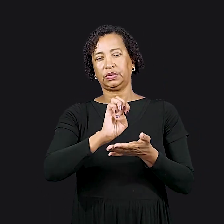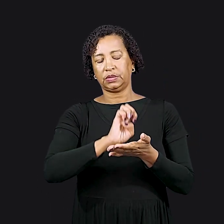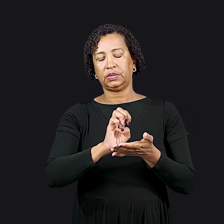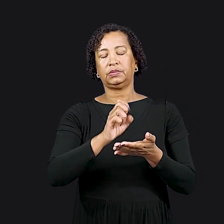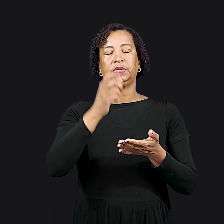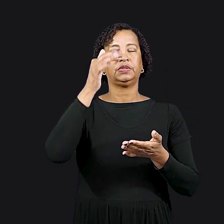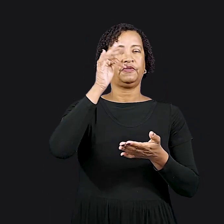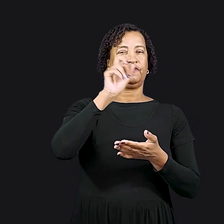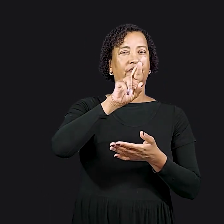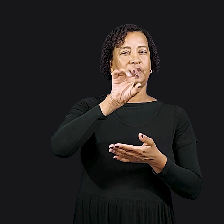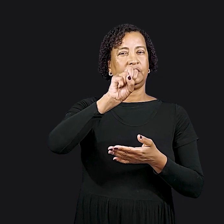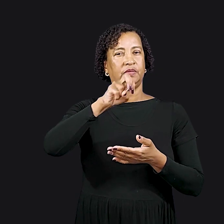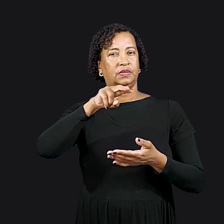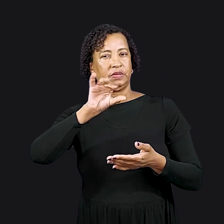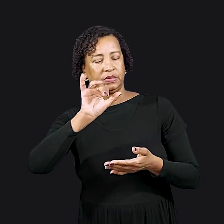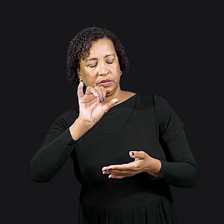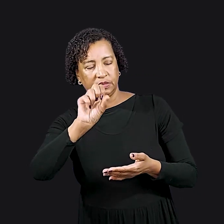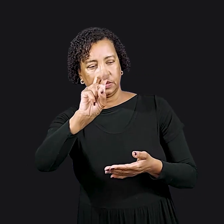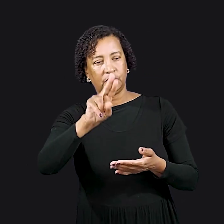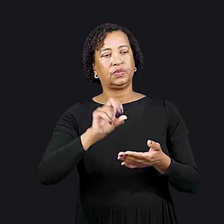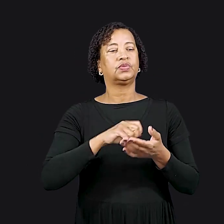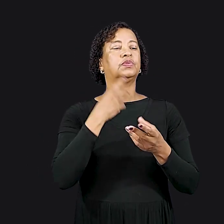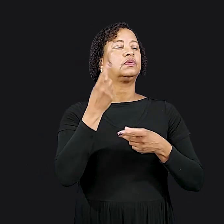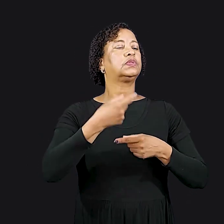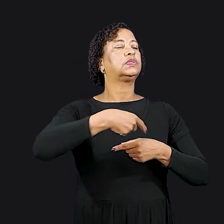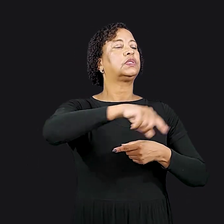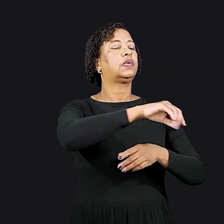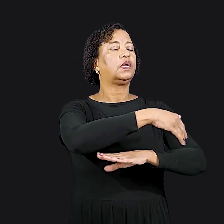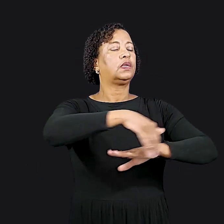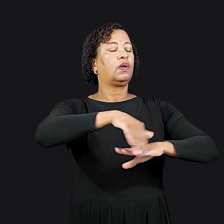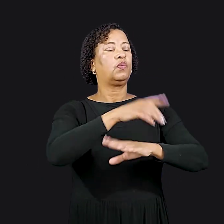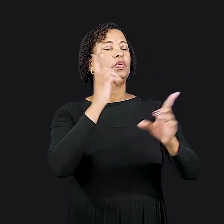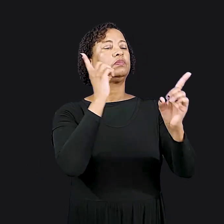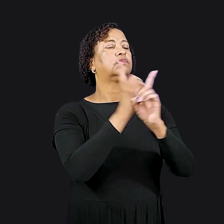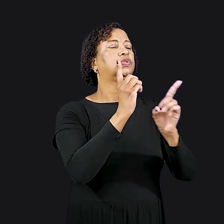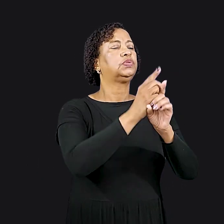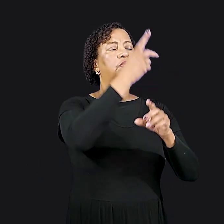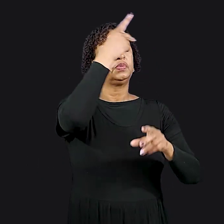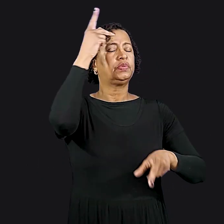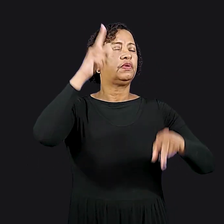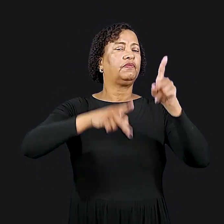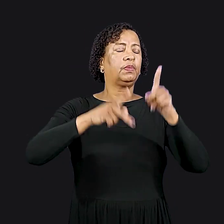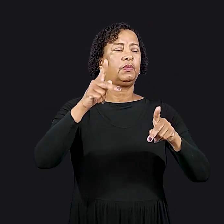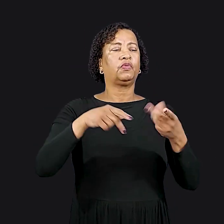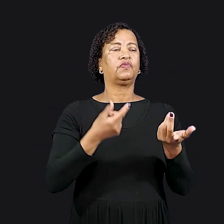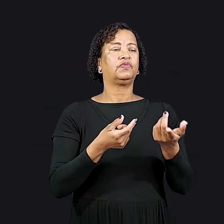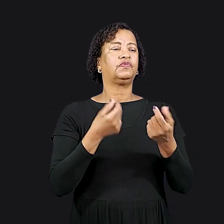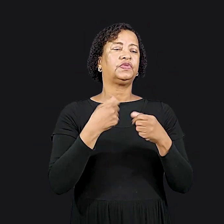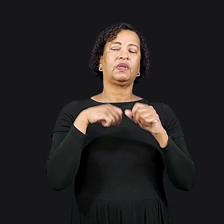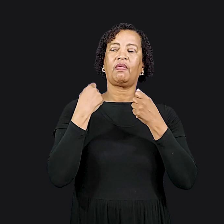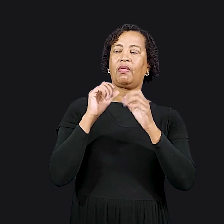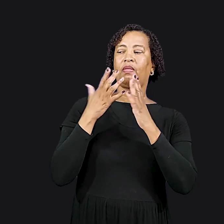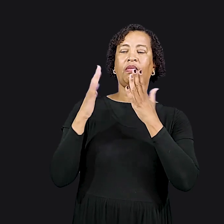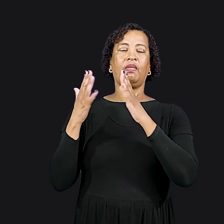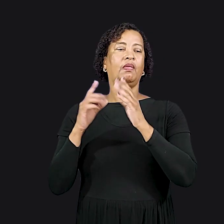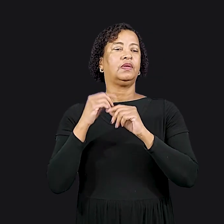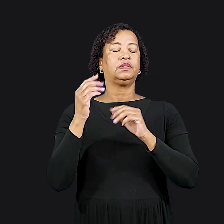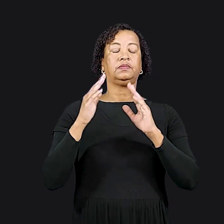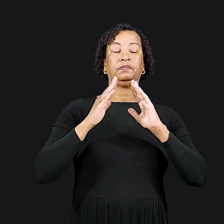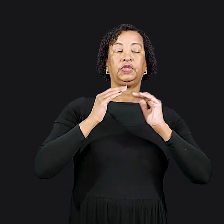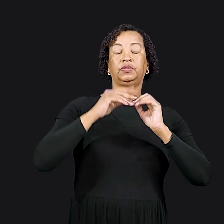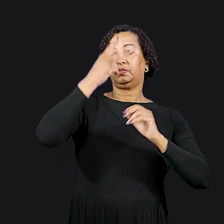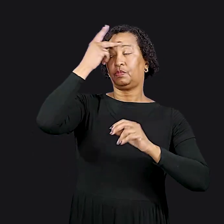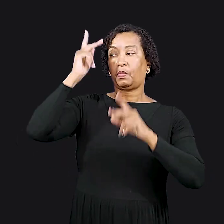fariseus saíam às ruas e, quando encontravam um mendigo, tocavam trombeta e esperavam que todos olhassem e